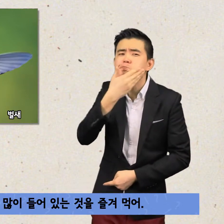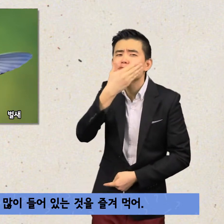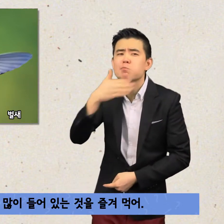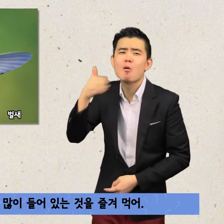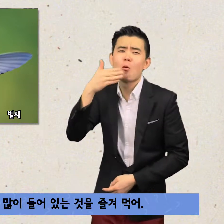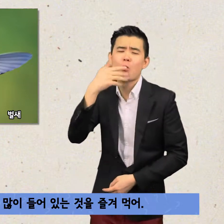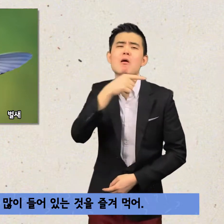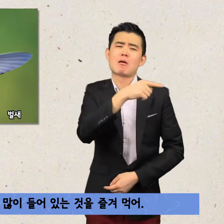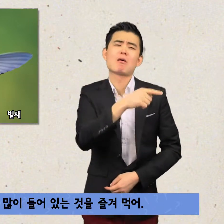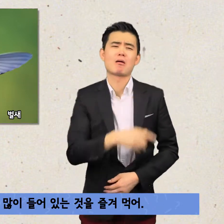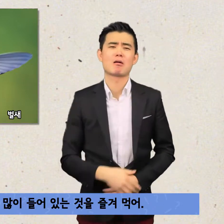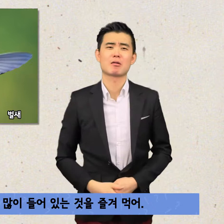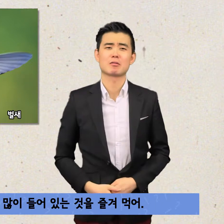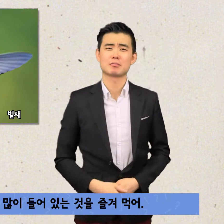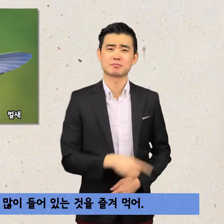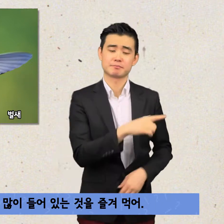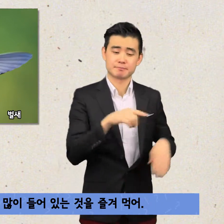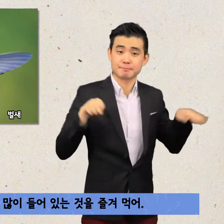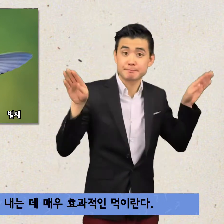먹어.